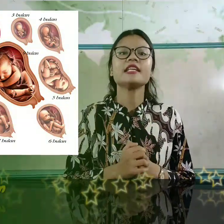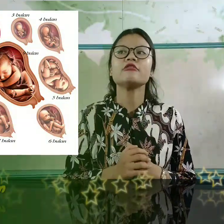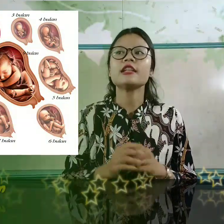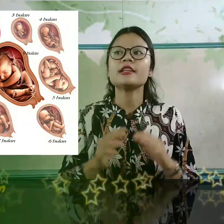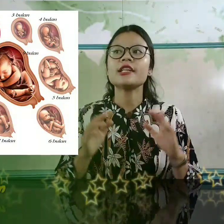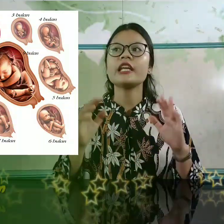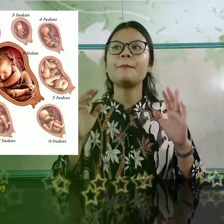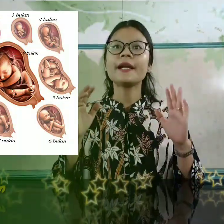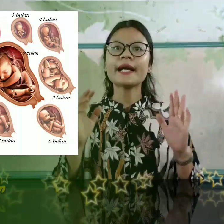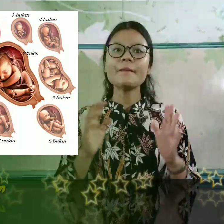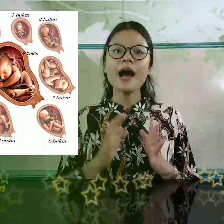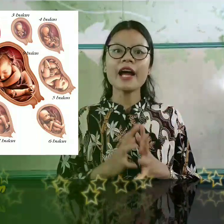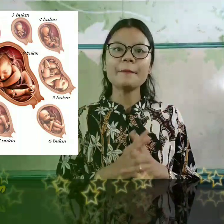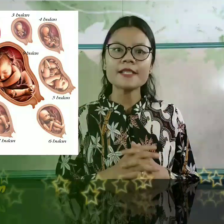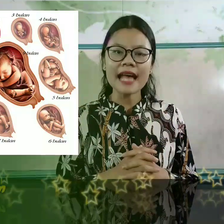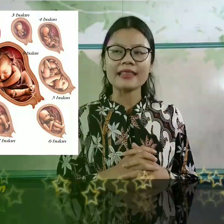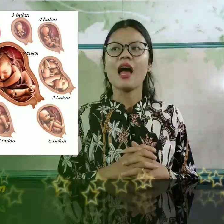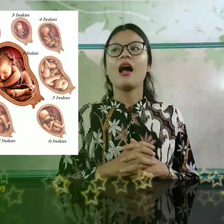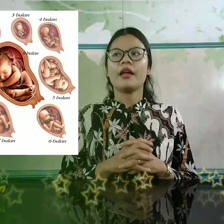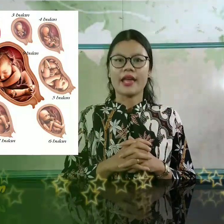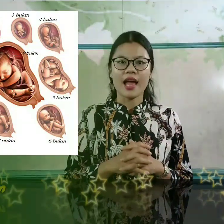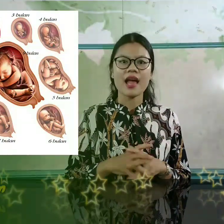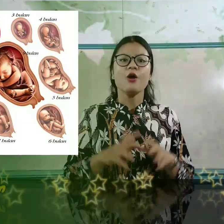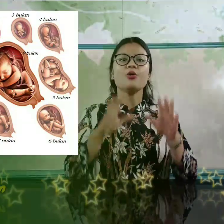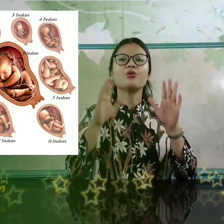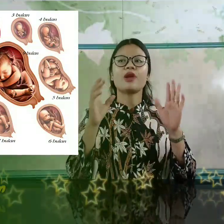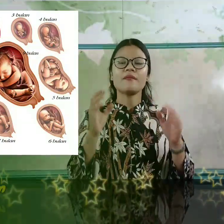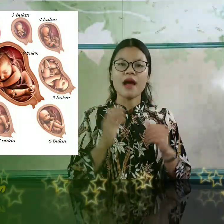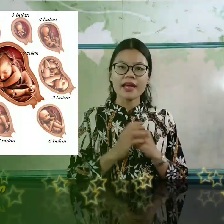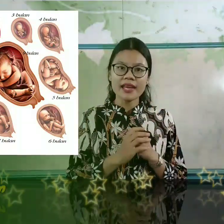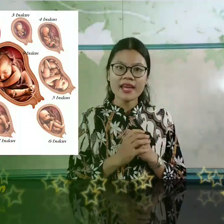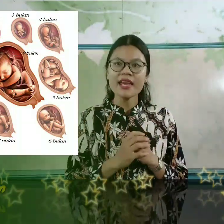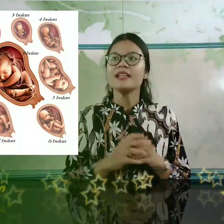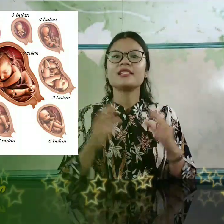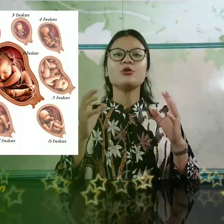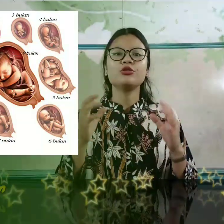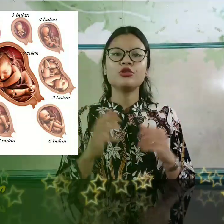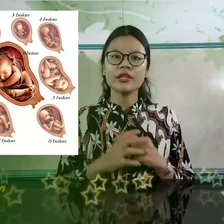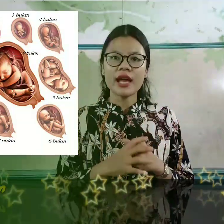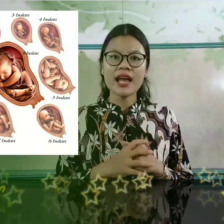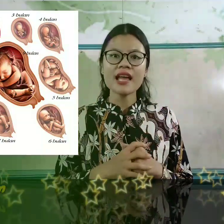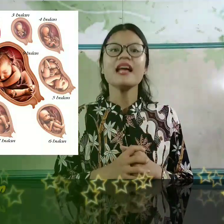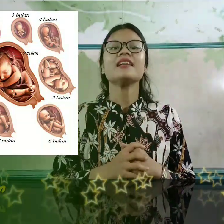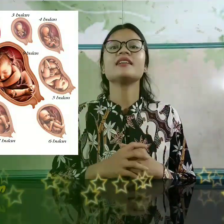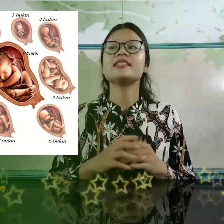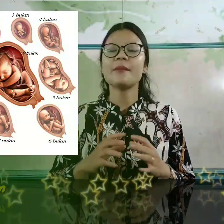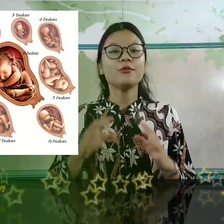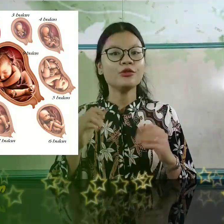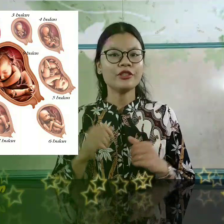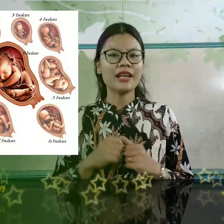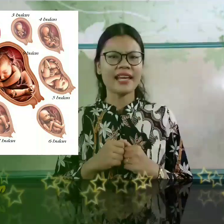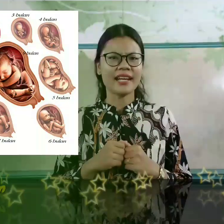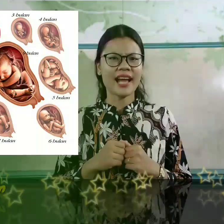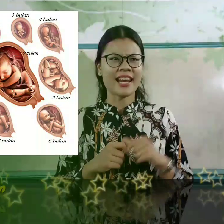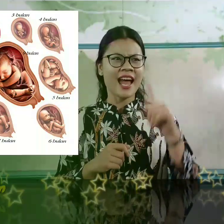disitulah terjadi perkembangan pesat, ya, ukuran bayi seutuhnya dan siap untuk dilahirkan.